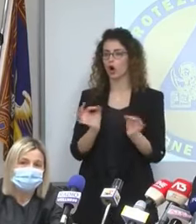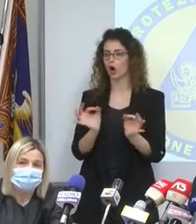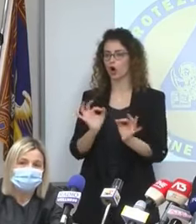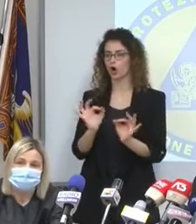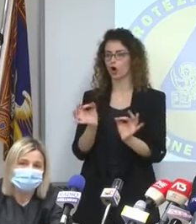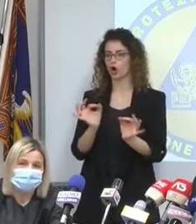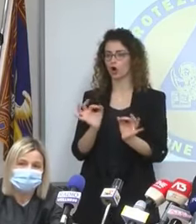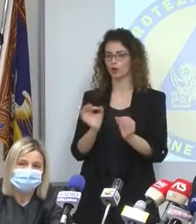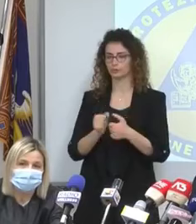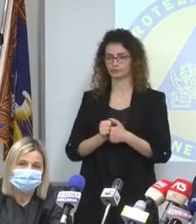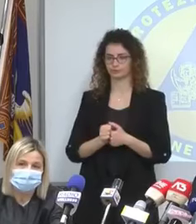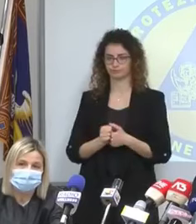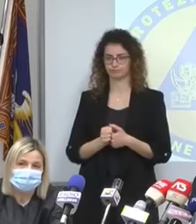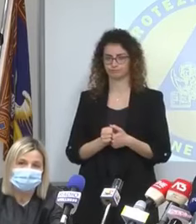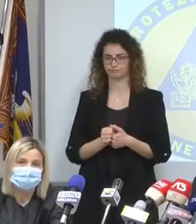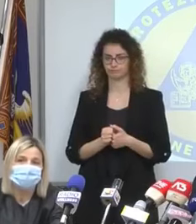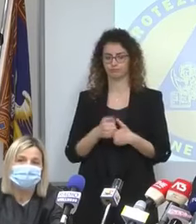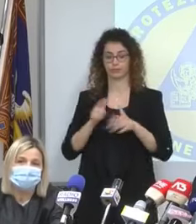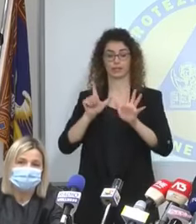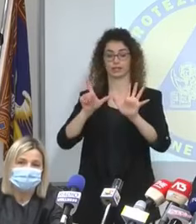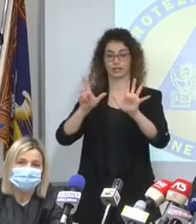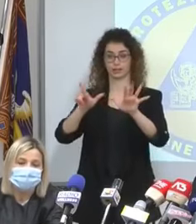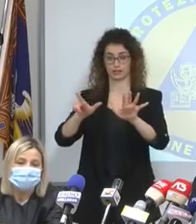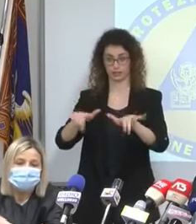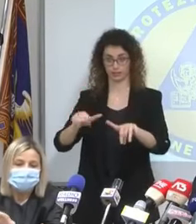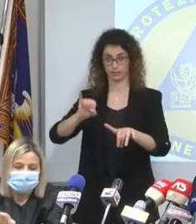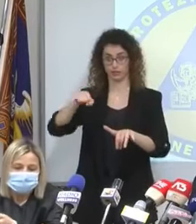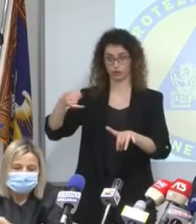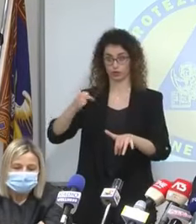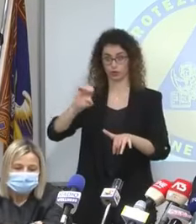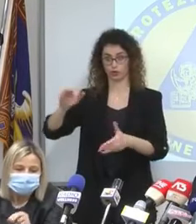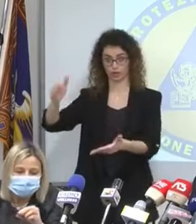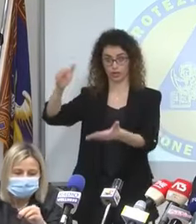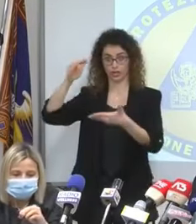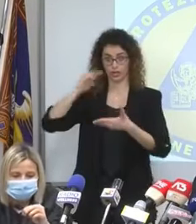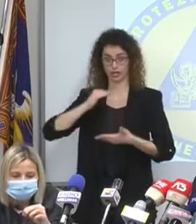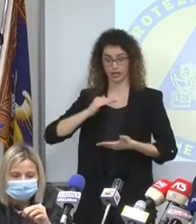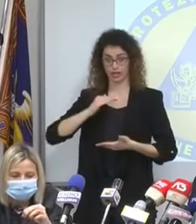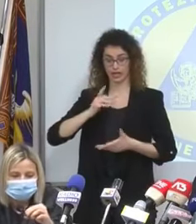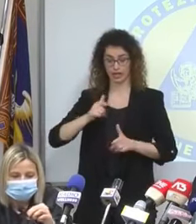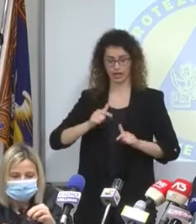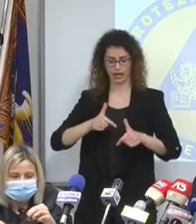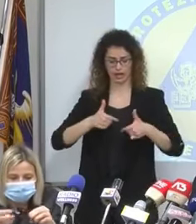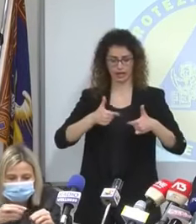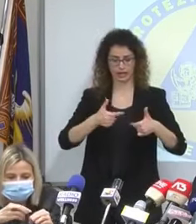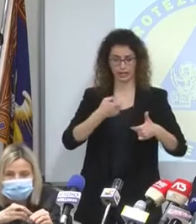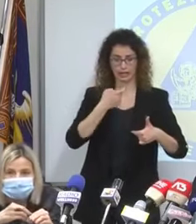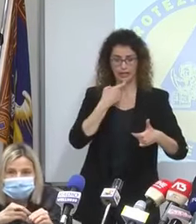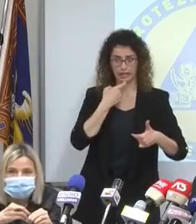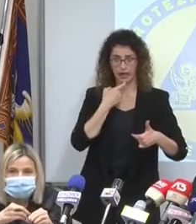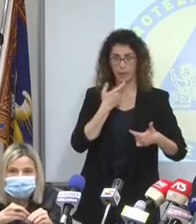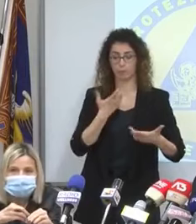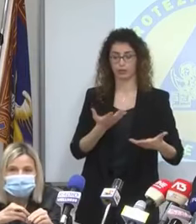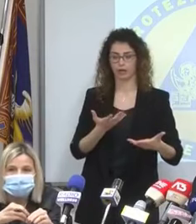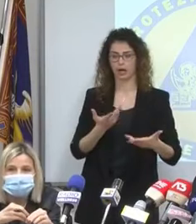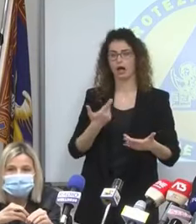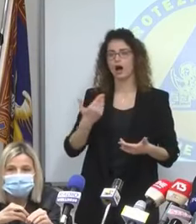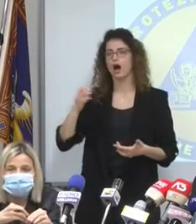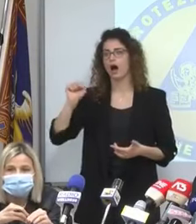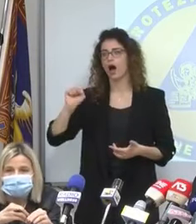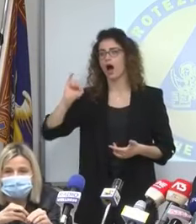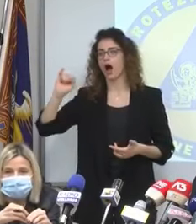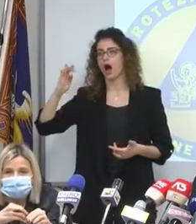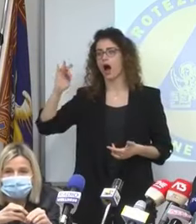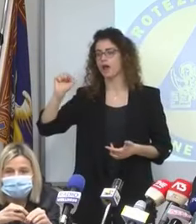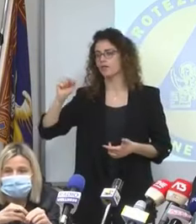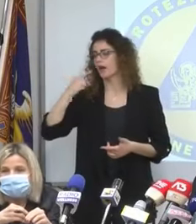Non ci sono ancora. Quindi, per cui la prossima settimana vi arriva Johnson & Johnson, ma voi non sapete chi potete darli? Ma si esprimerà AIFA, arriverà come